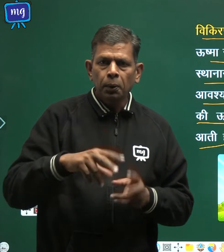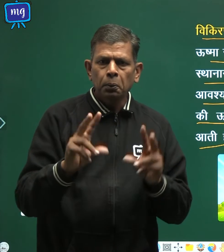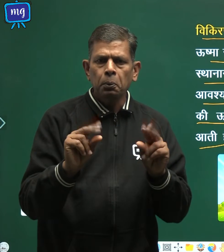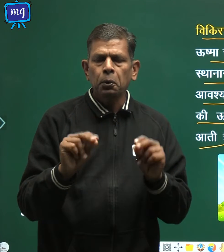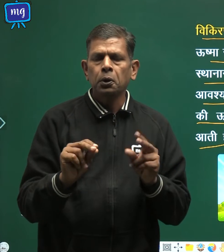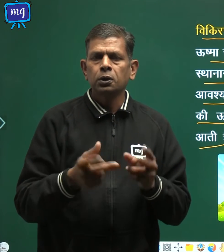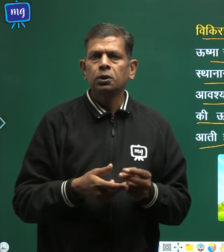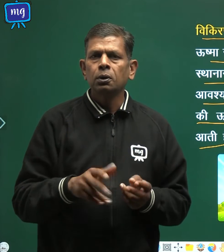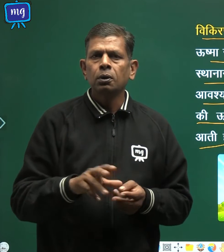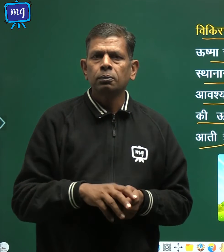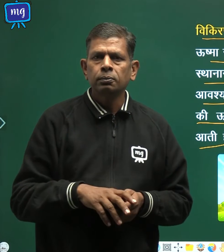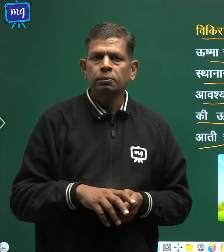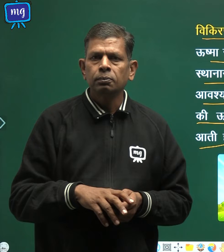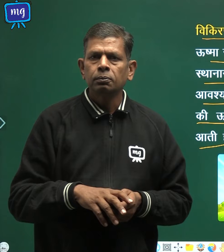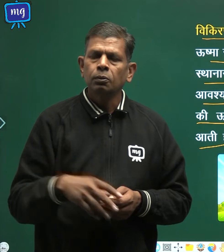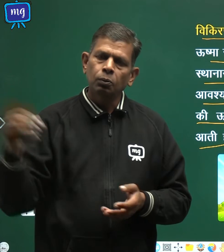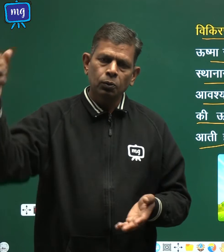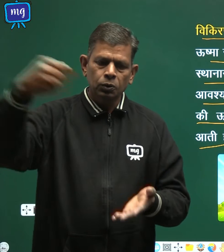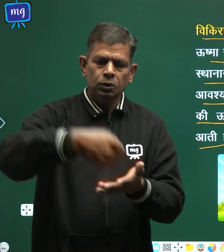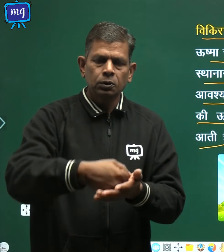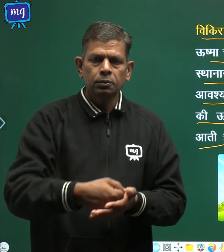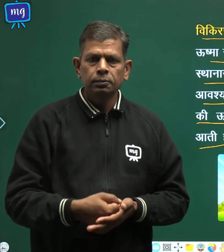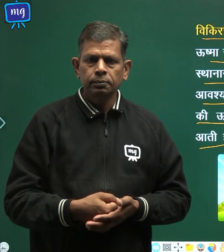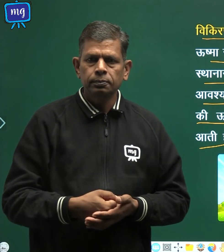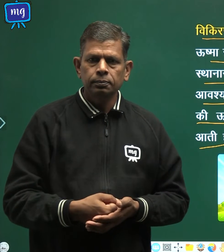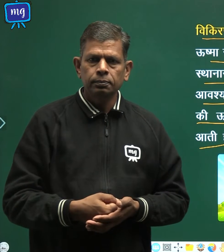के पहुंचती हैं।